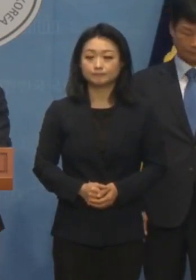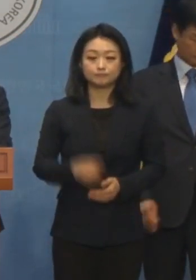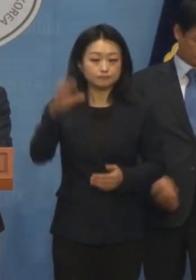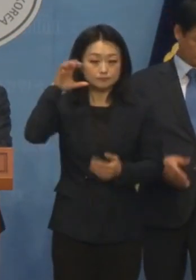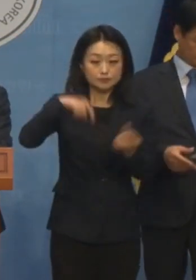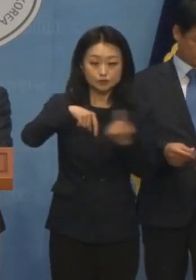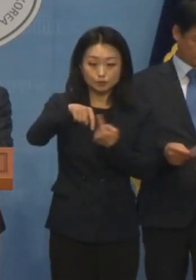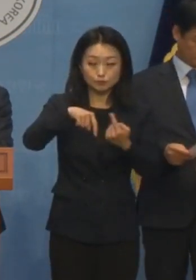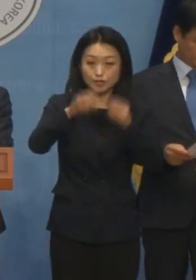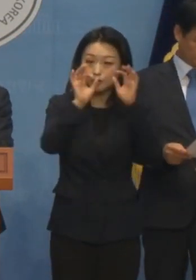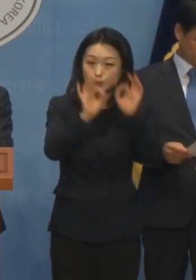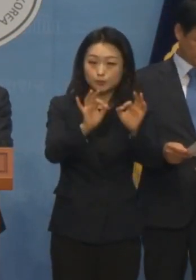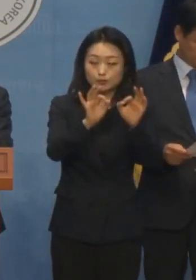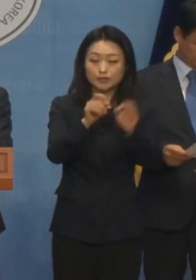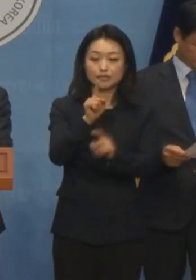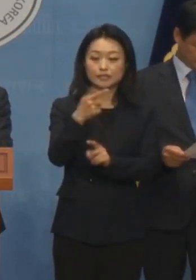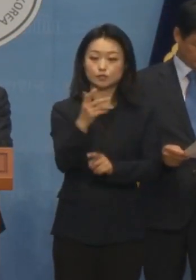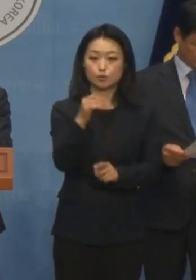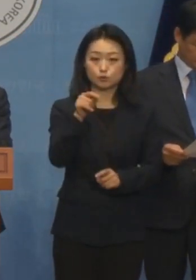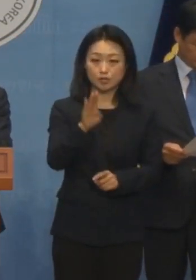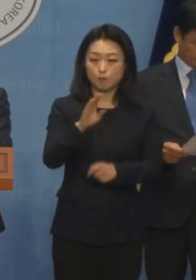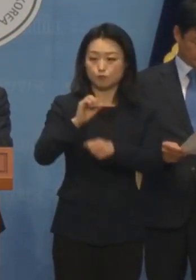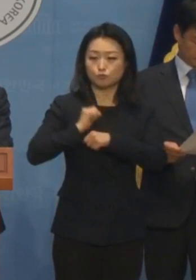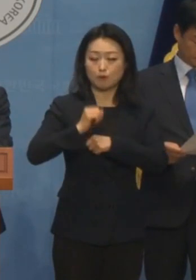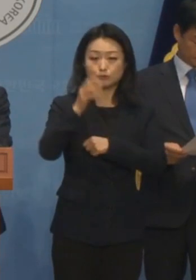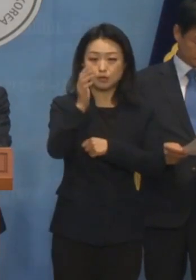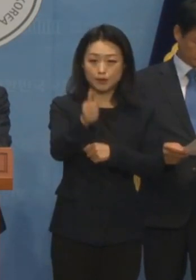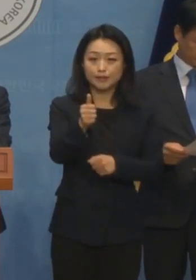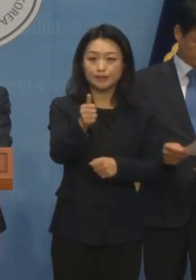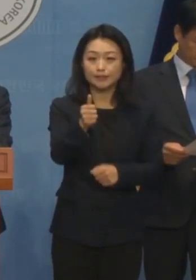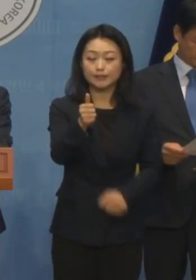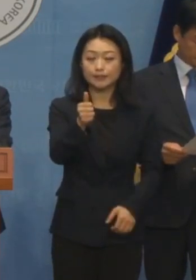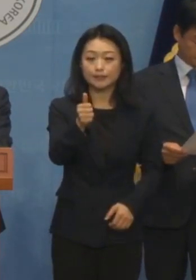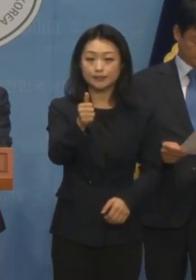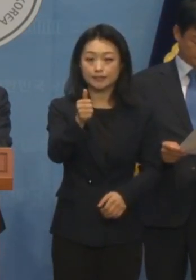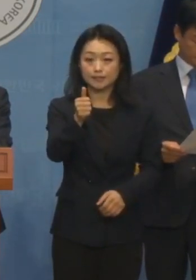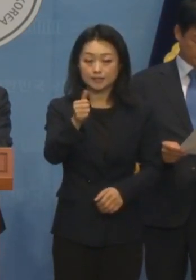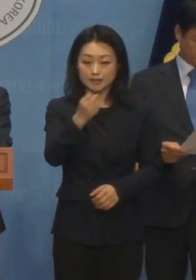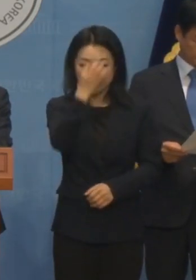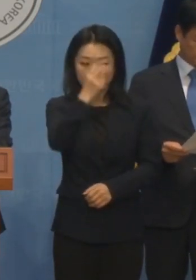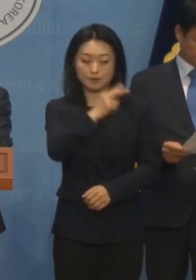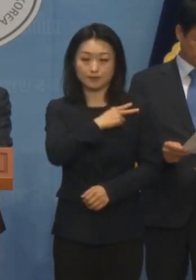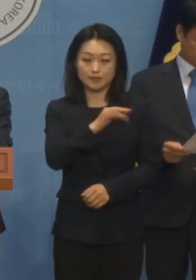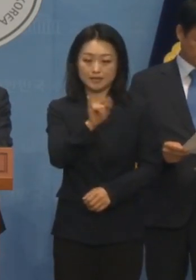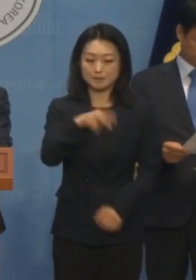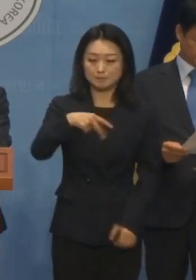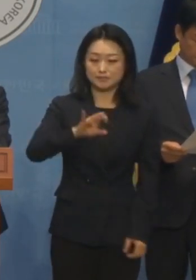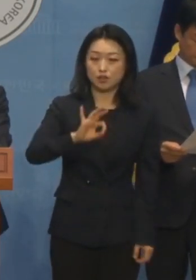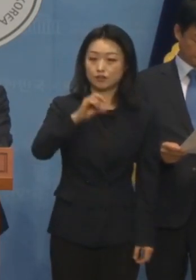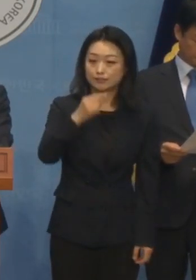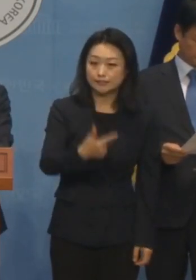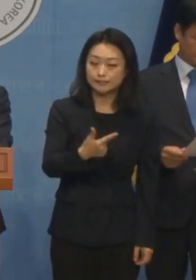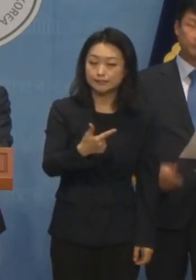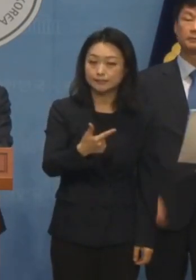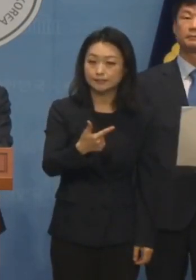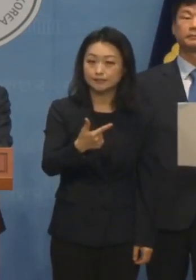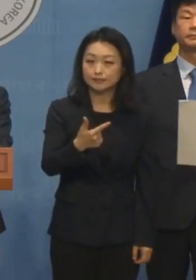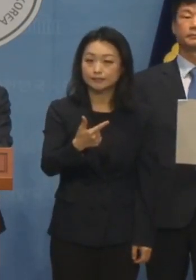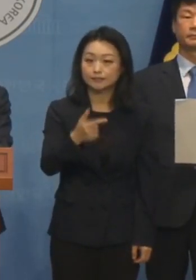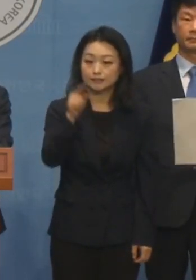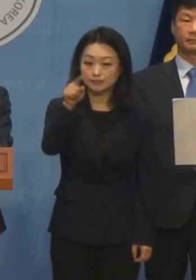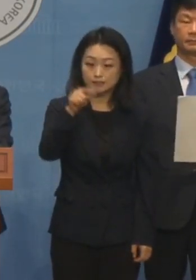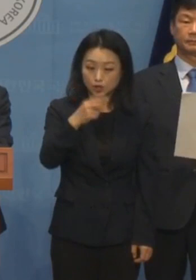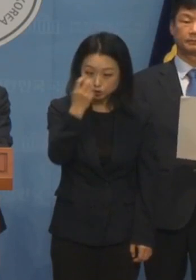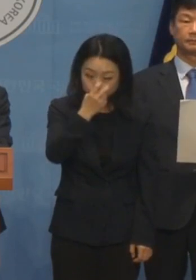청문회에서는 이종섭 전 국방부 장관으로 하여금 임성근 전 해병대 1사단장에 대한 수사